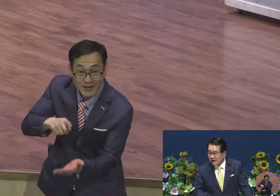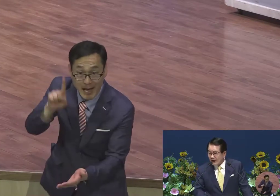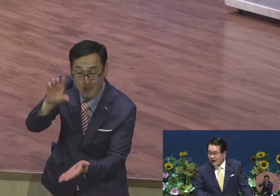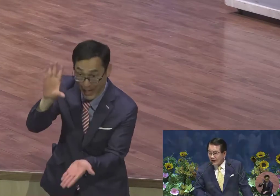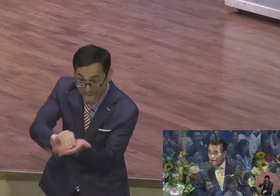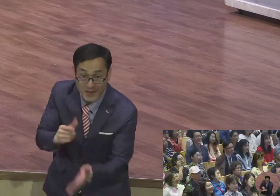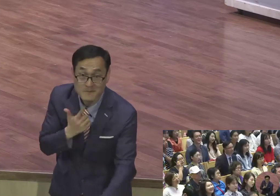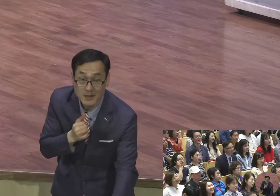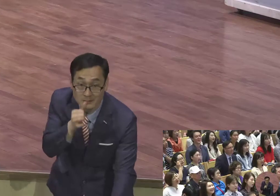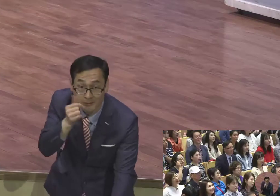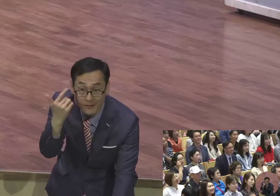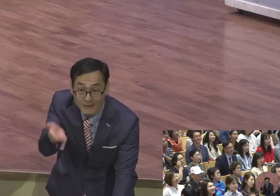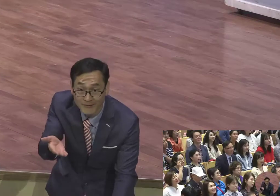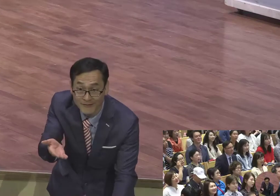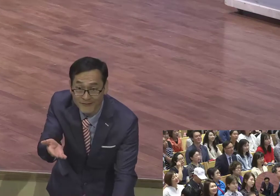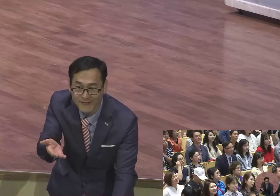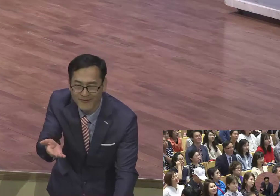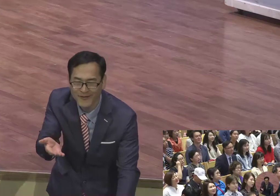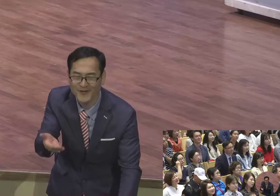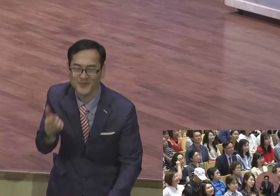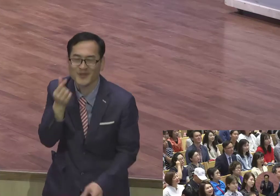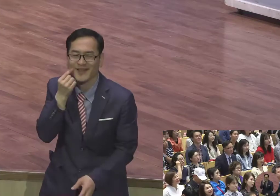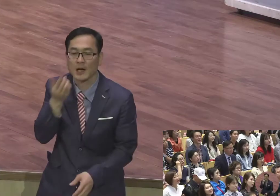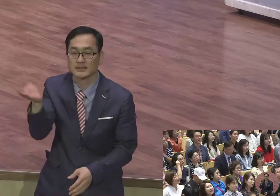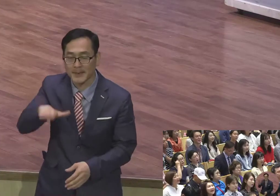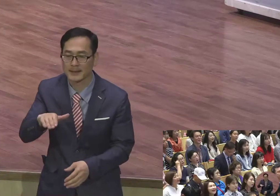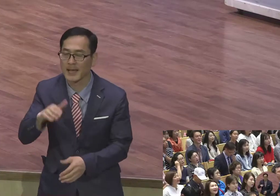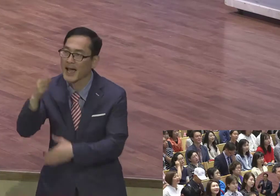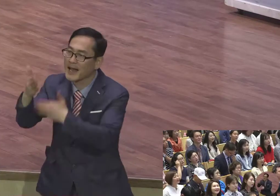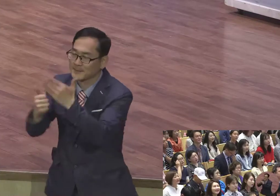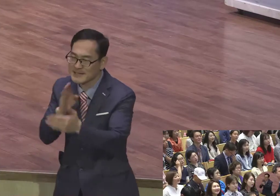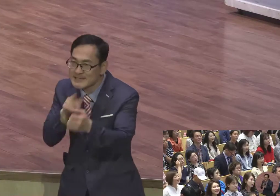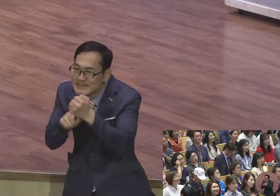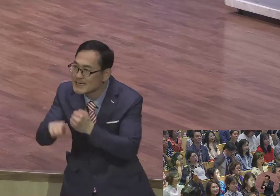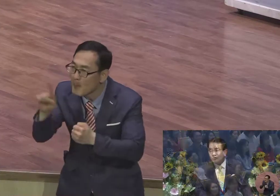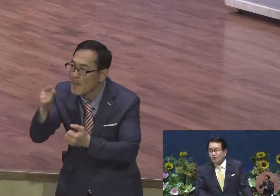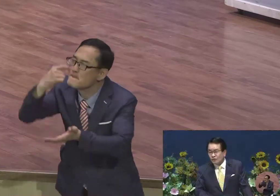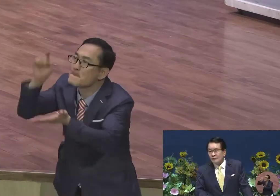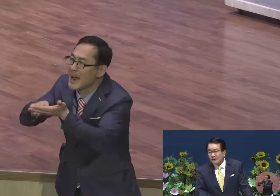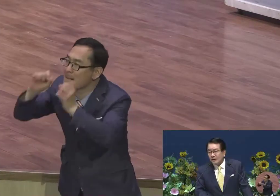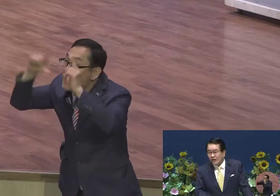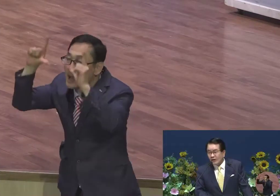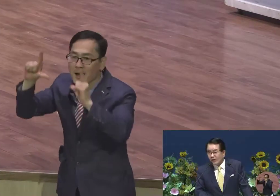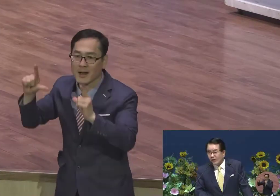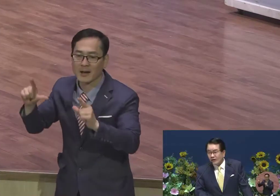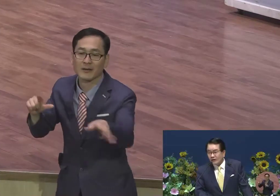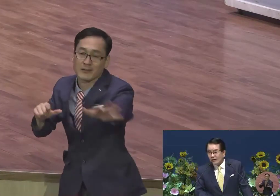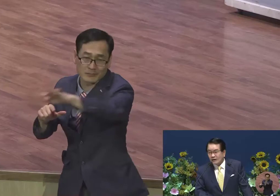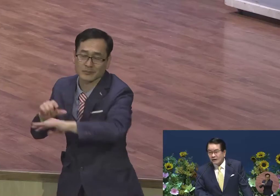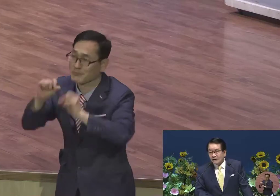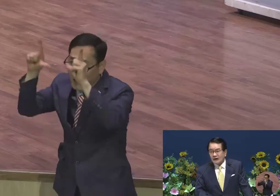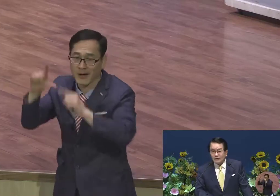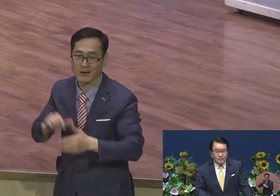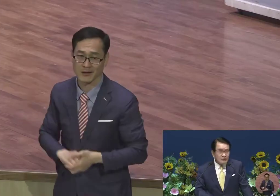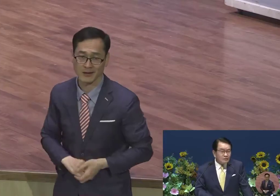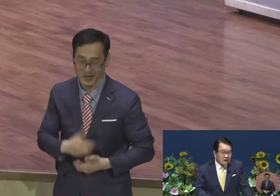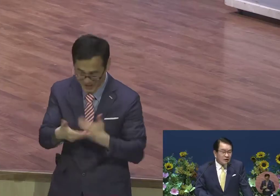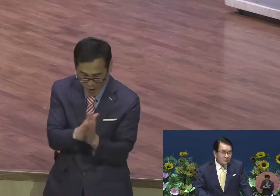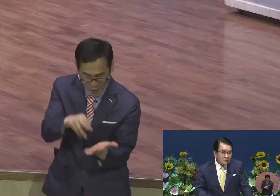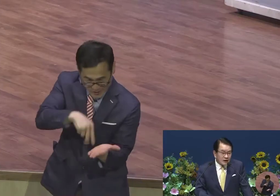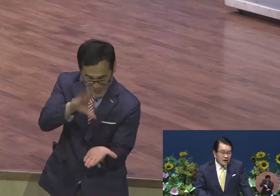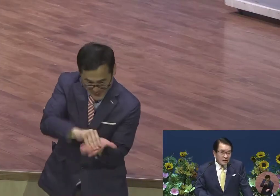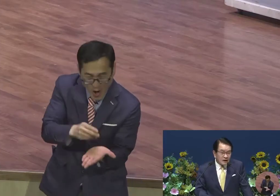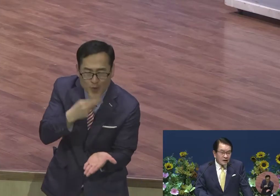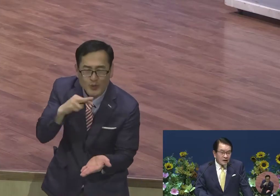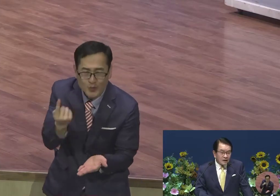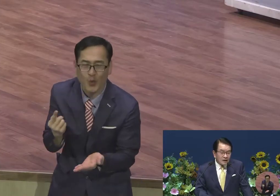자유롭게 하리라 그 진리가 예수 그시도요 한 번도 안 읽어도 구원받아요 예수 믿으면